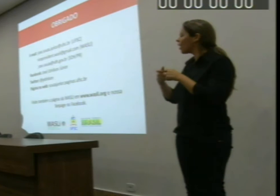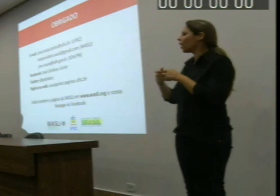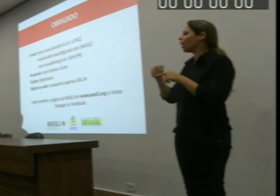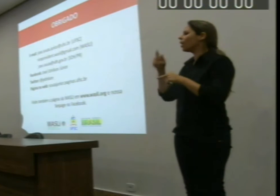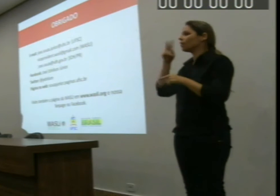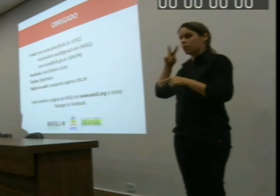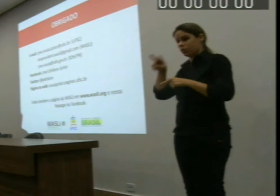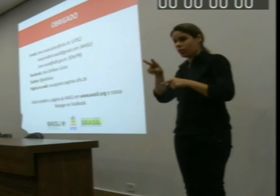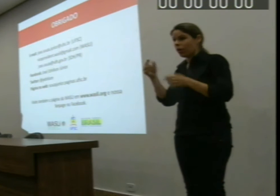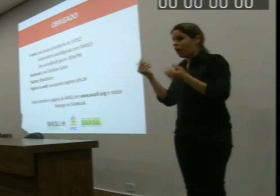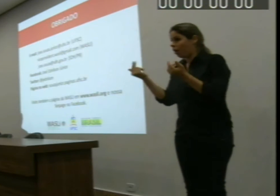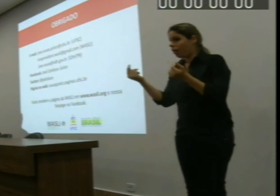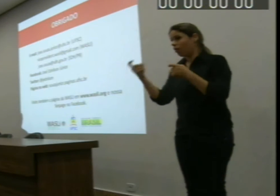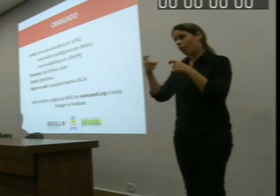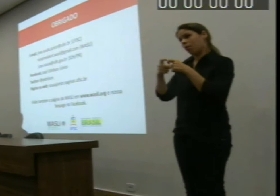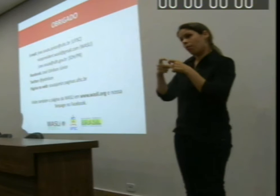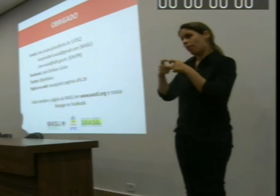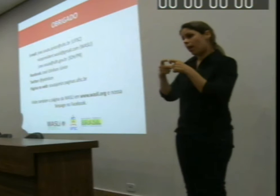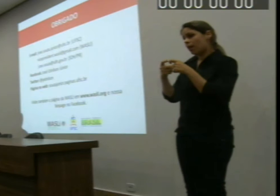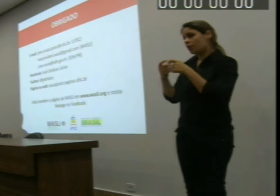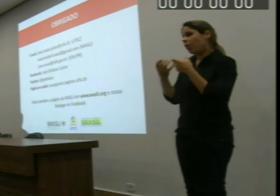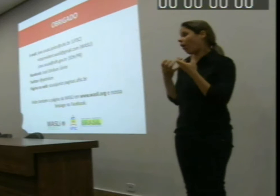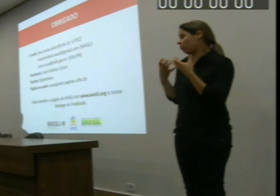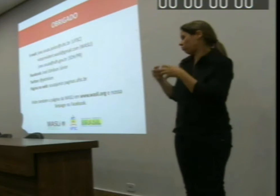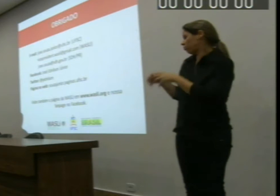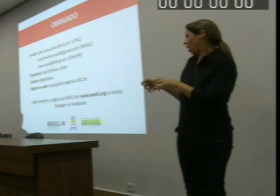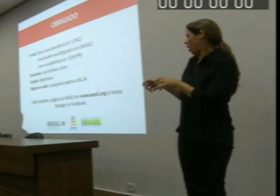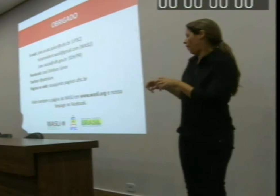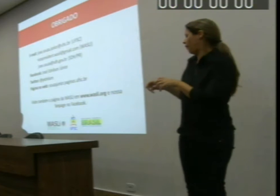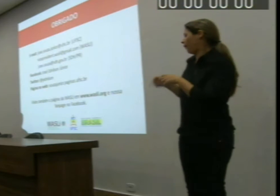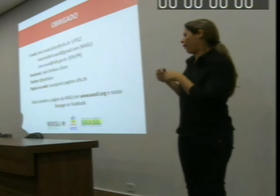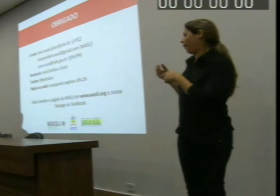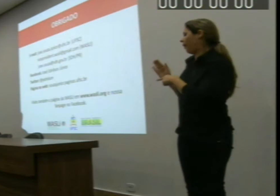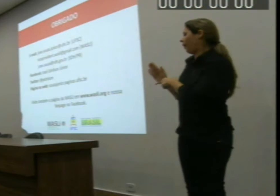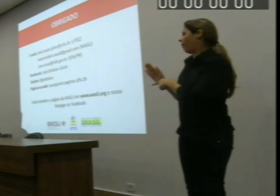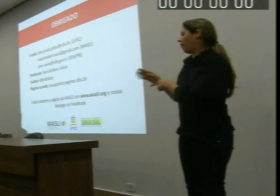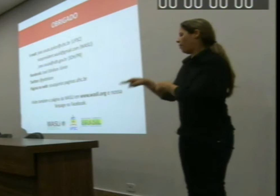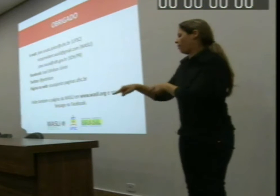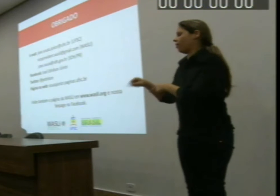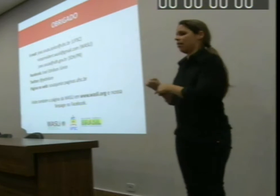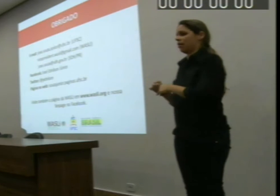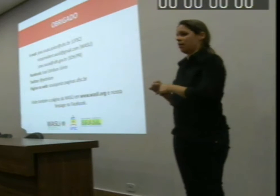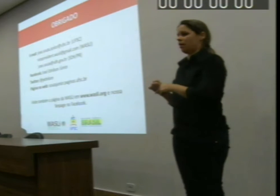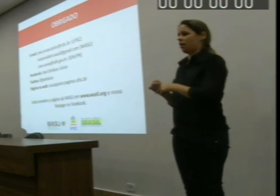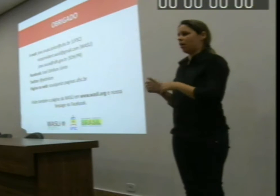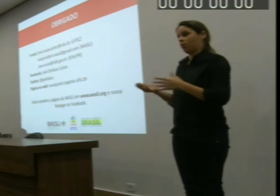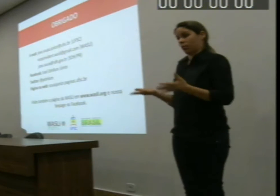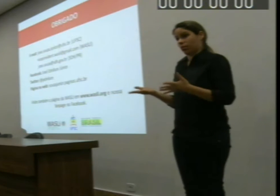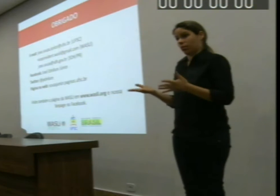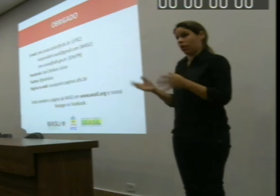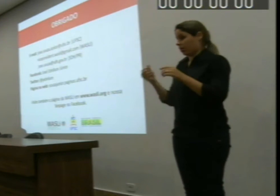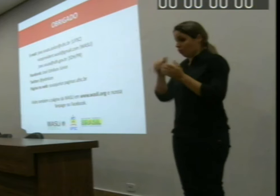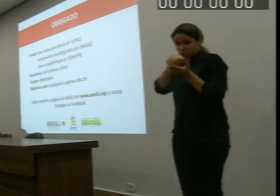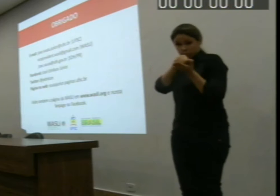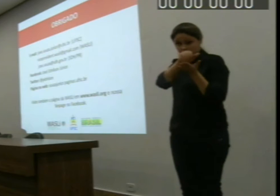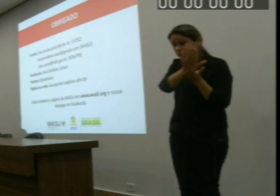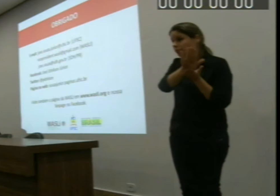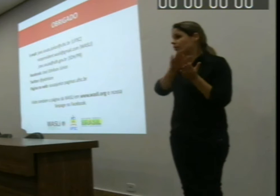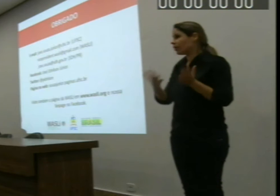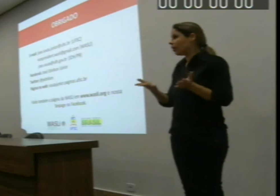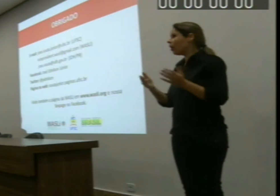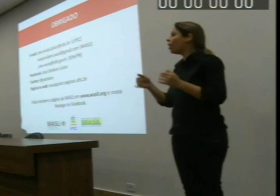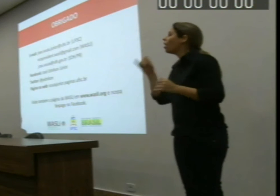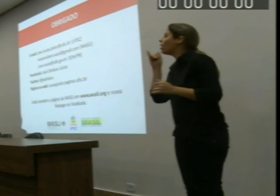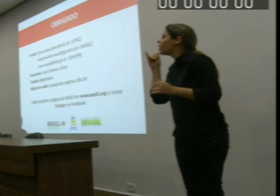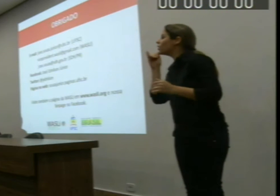distrito federal porque ele recusou atender paciente existe engenheiro que constrói mal um prédio e o prédio desaba